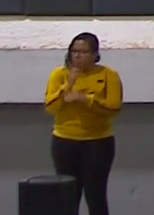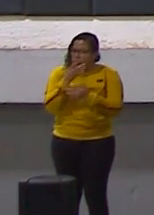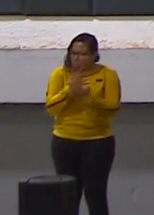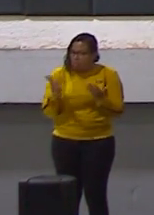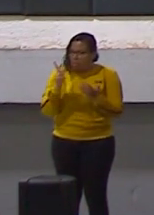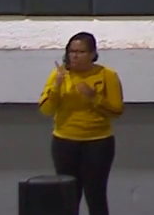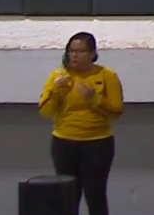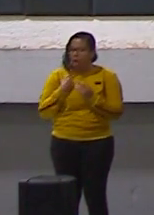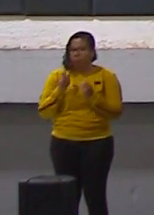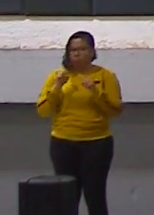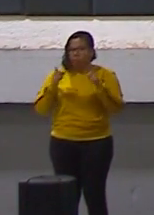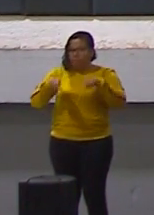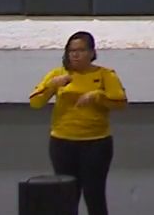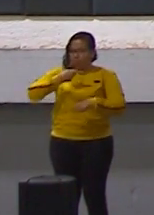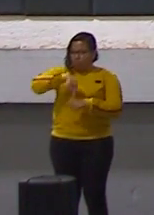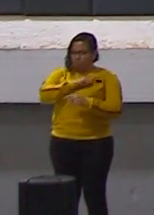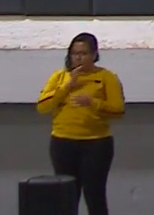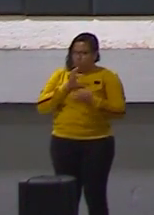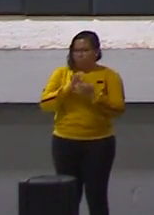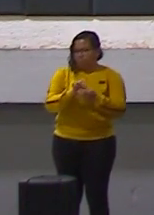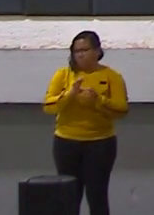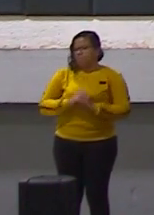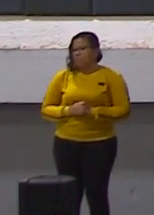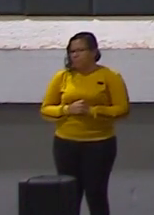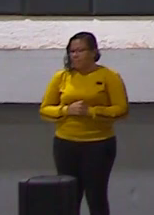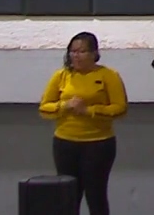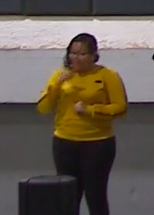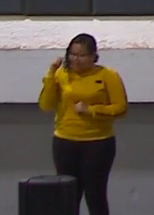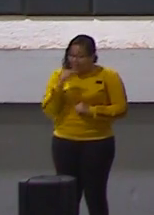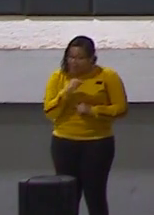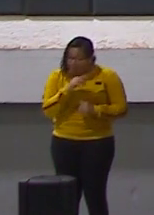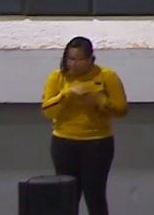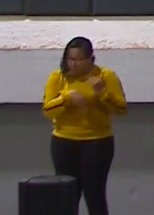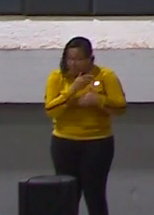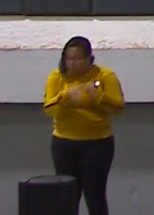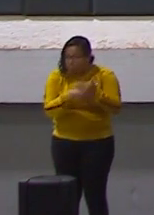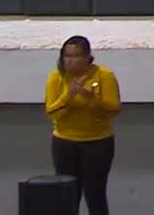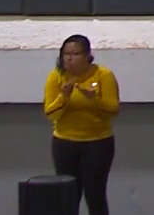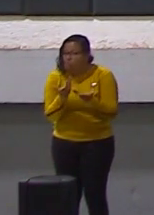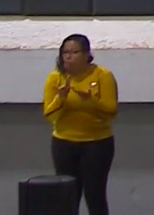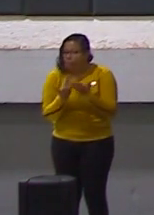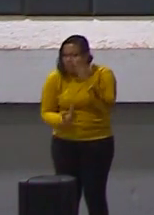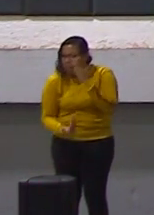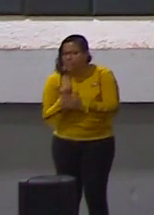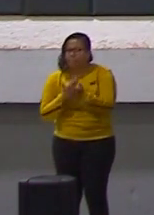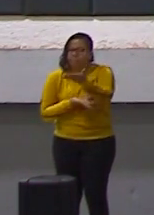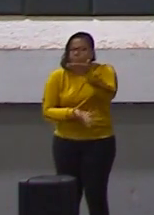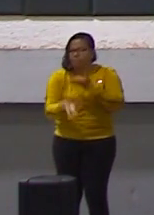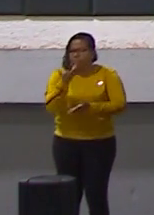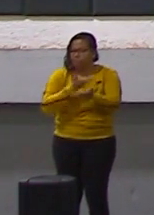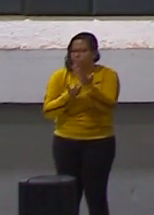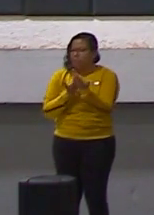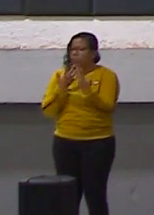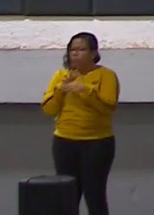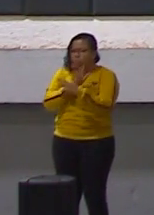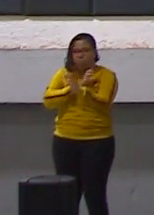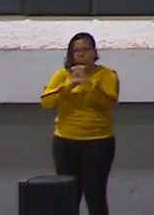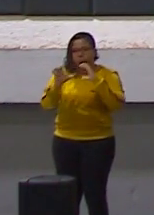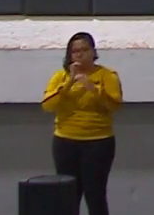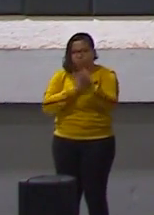nosotros hacer eso en un proceso de interacción de intercomunicación